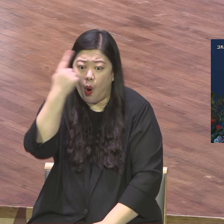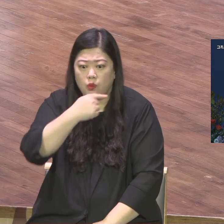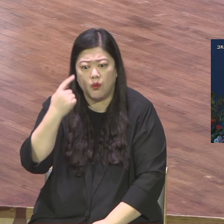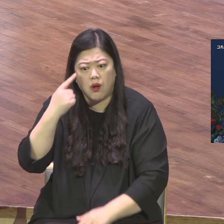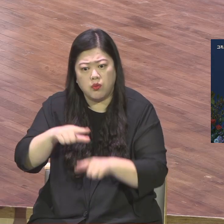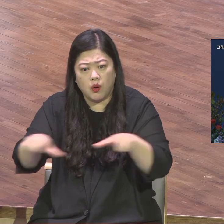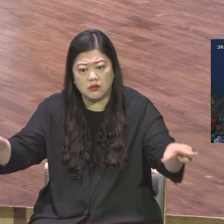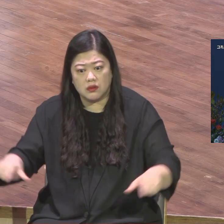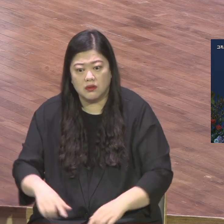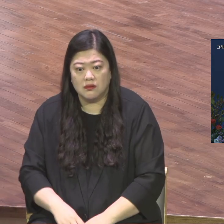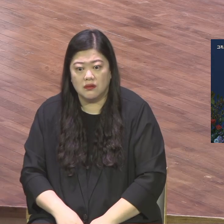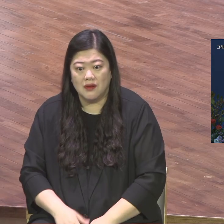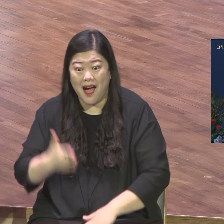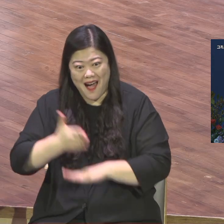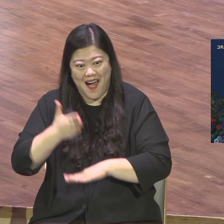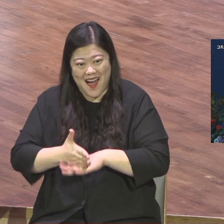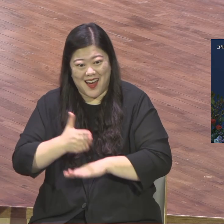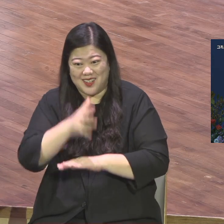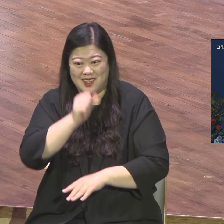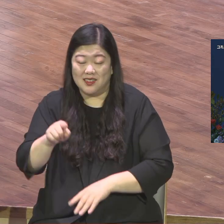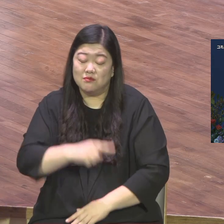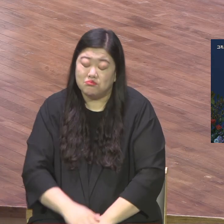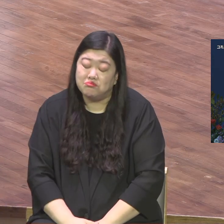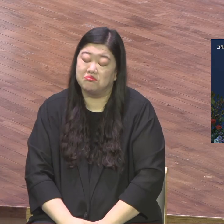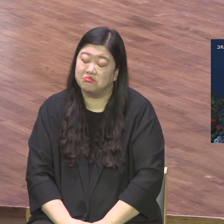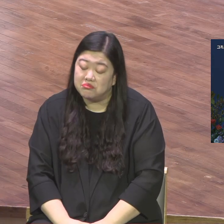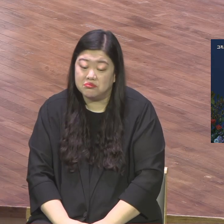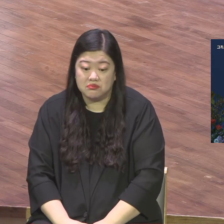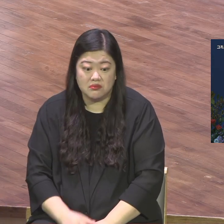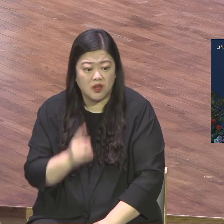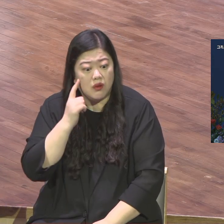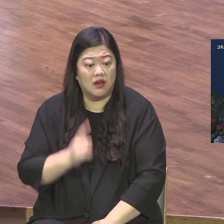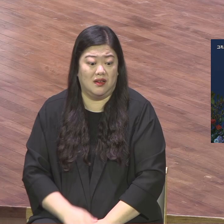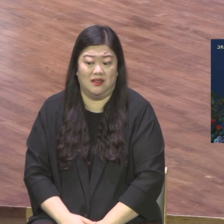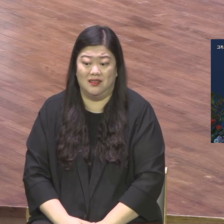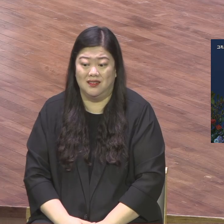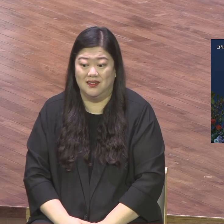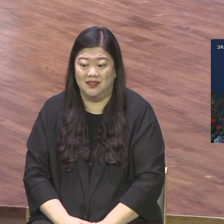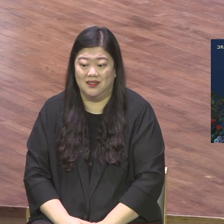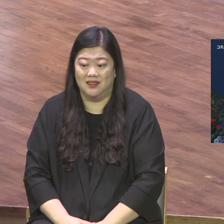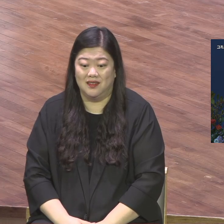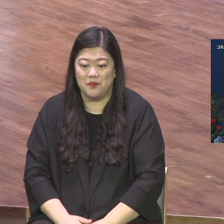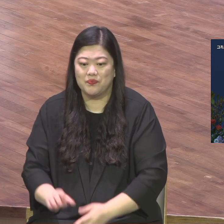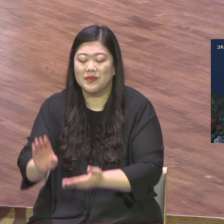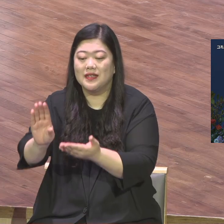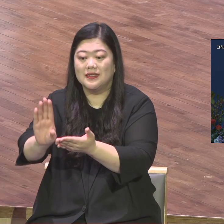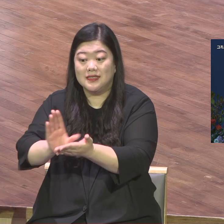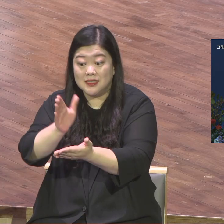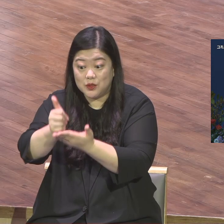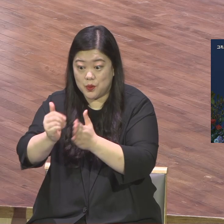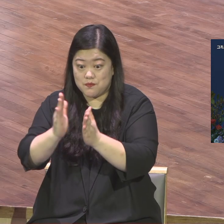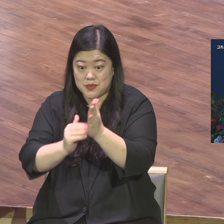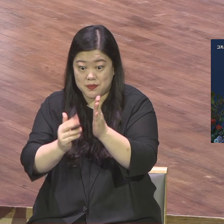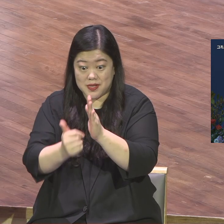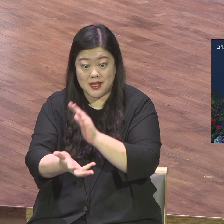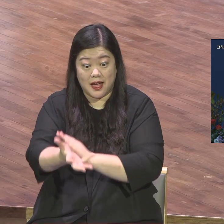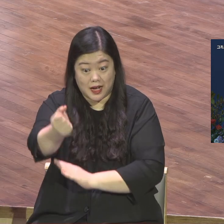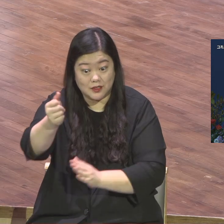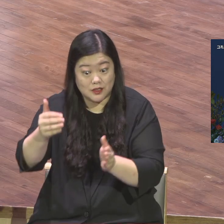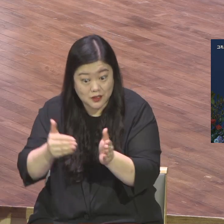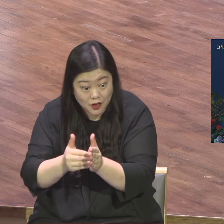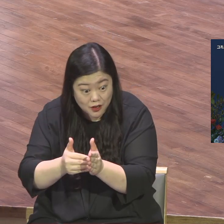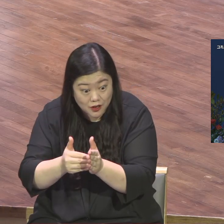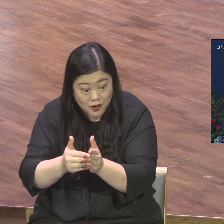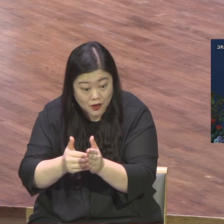바울이 바로 그리스도의 이 비밀을 맡은 자로서의 삶을 살았어요. 하나님이